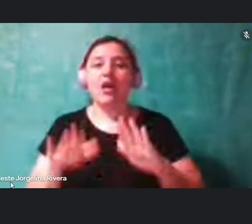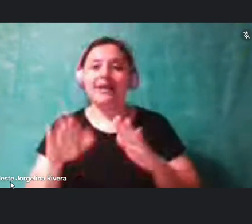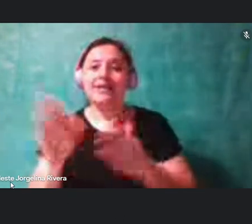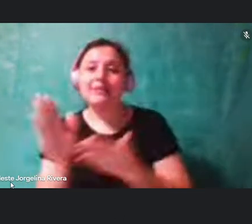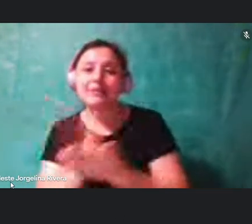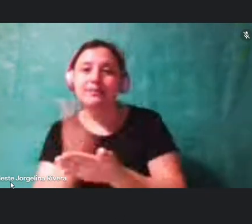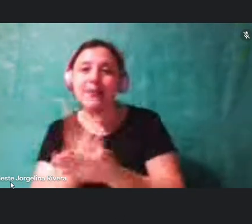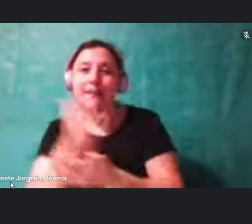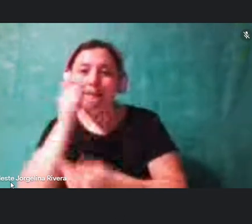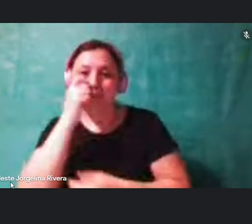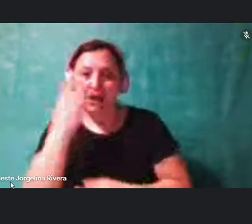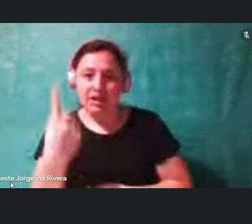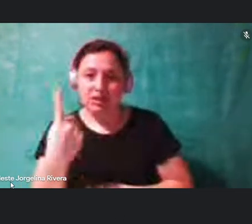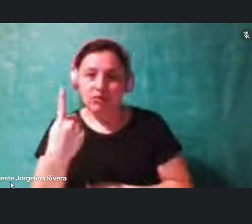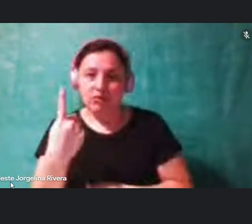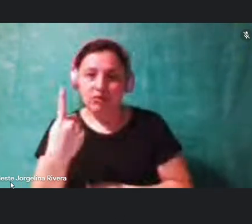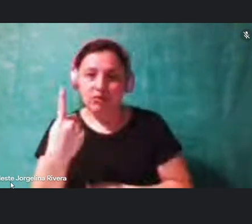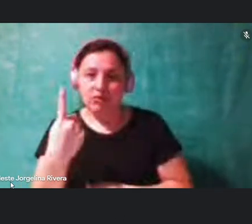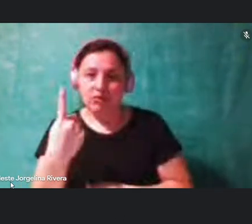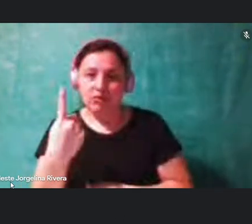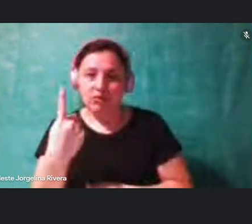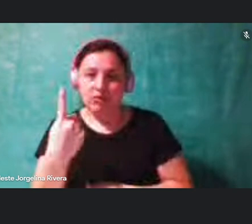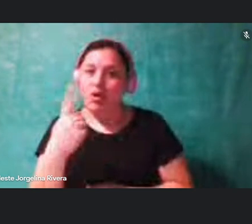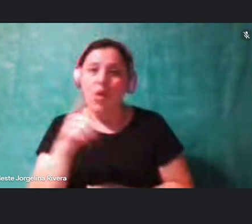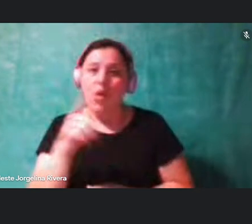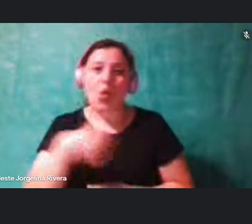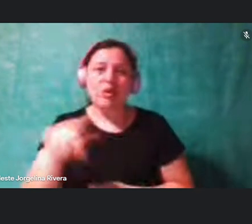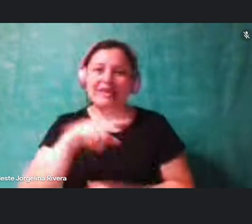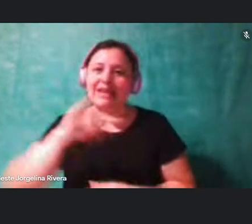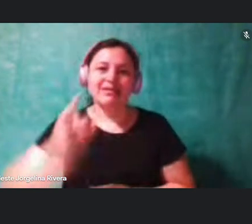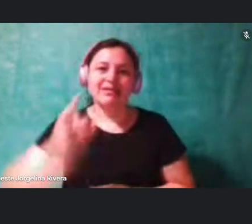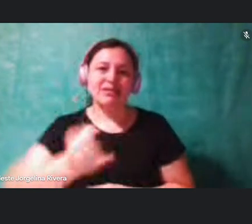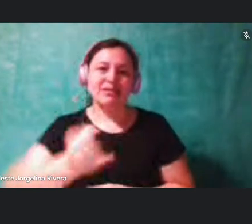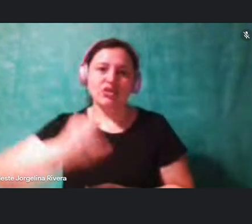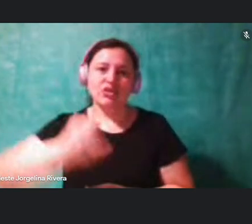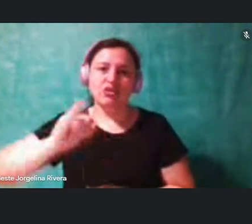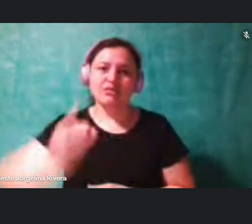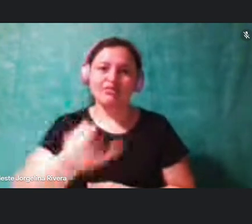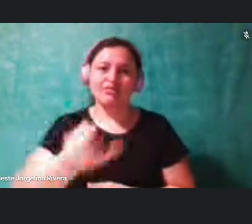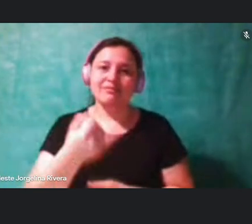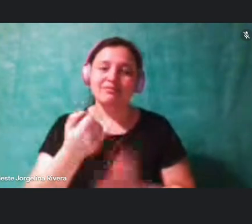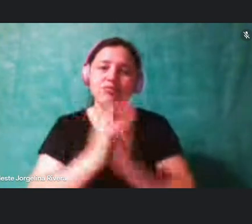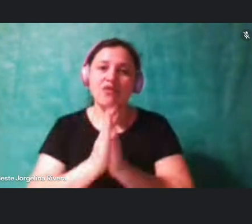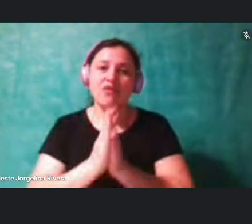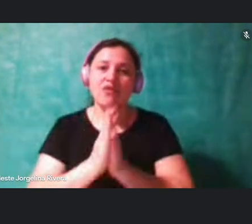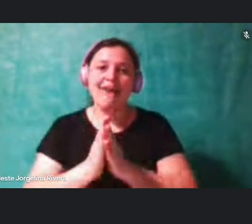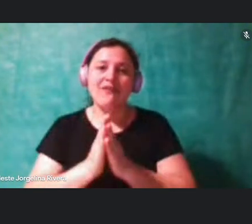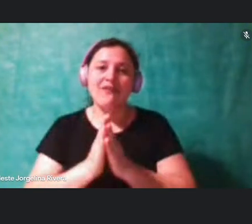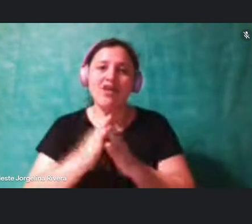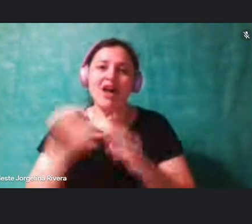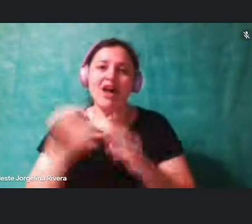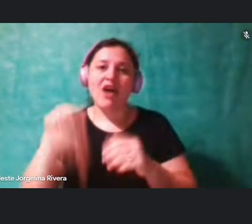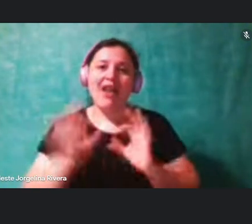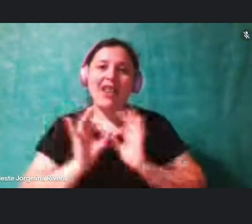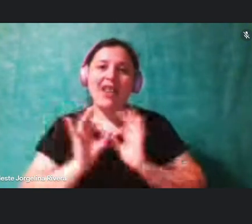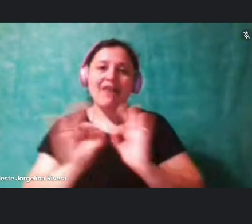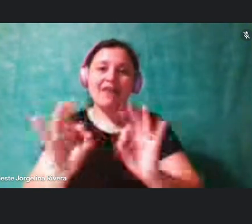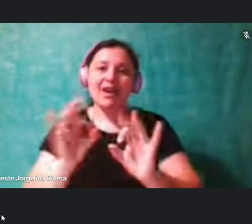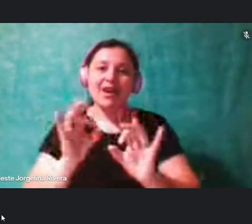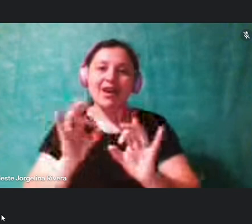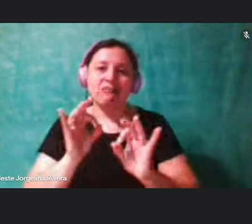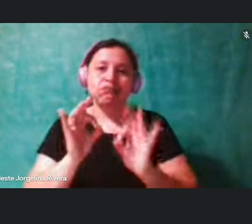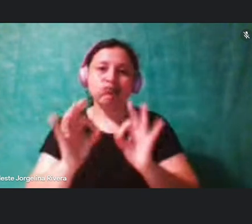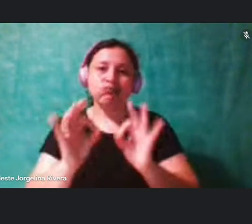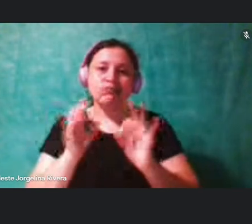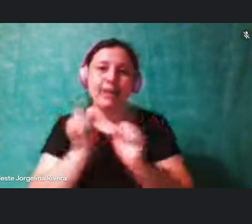durante el receso la hagan. Porque no podemos otra vez con la clase, cuando